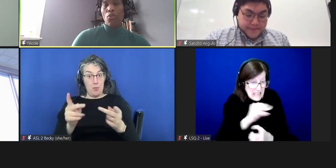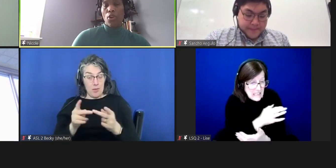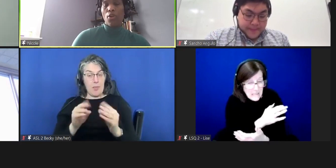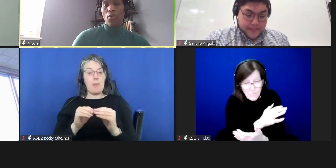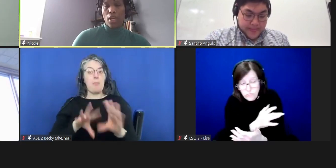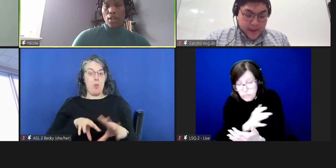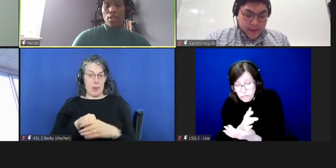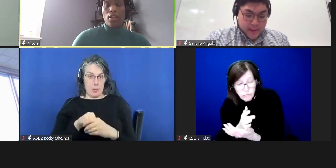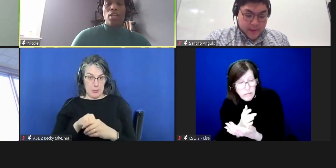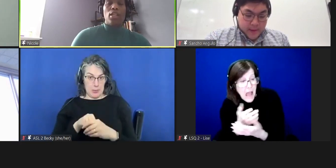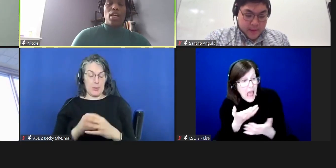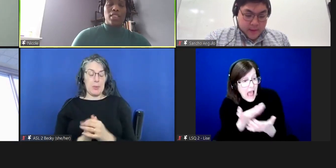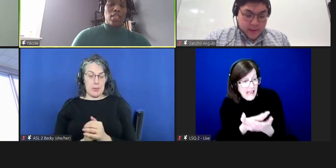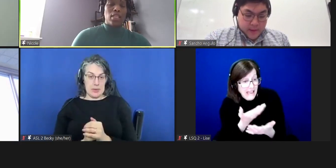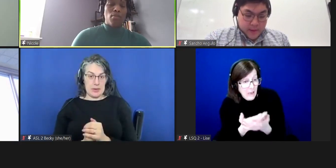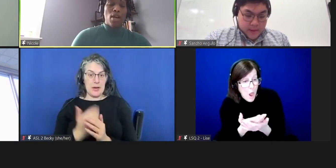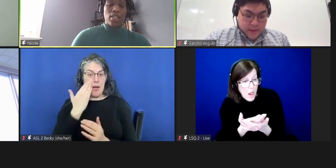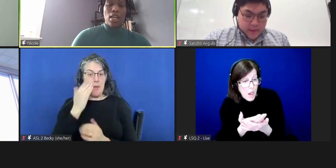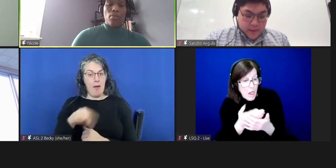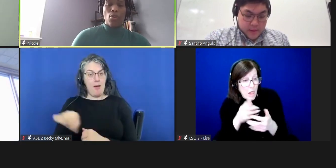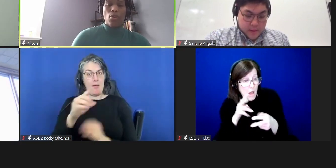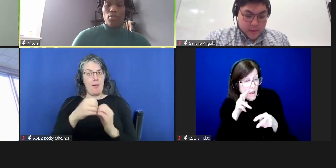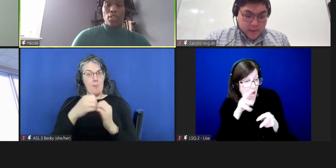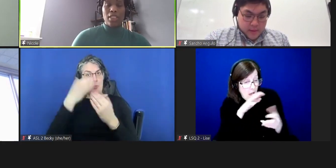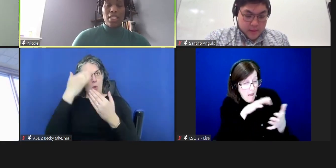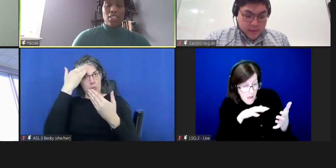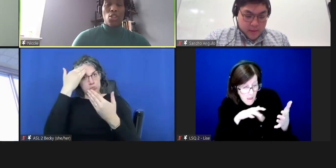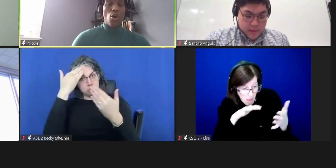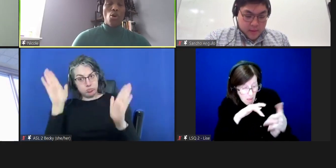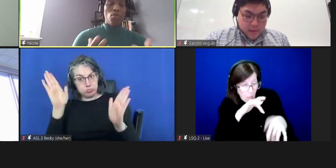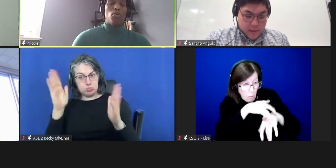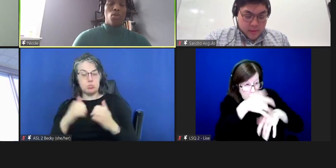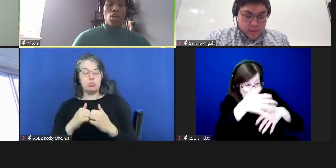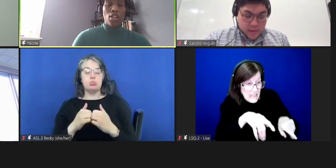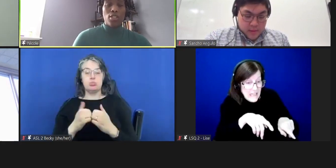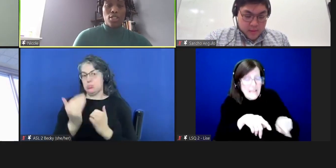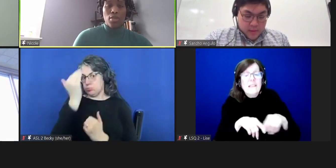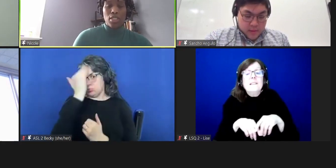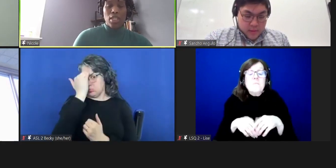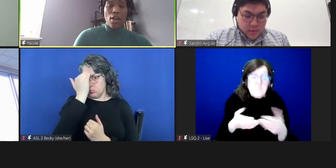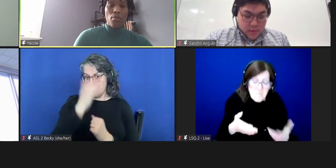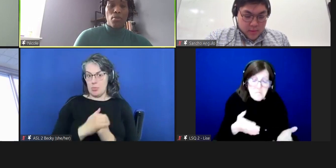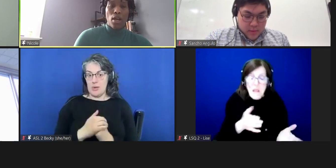pour ce qui est de l'incorporation, de l'inclusion, de l'accueil dans le milieu de travail.